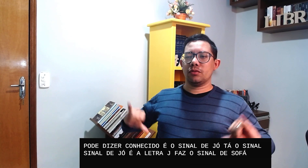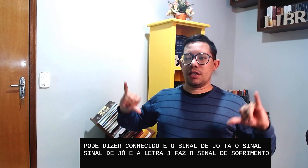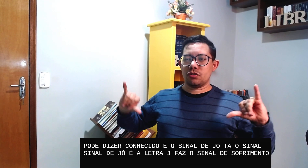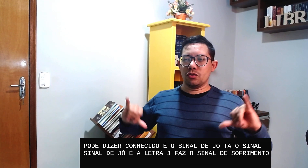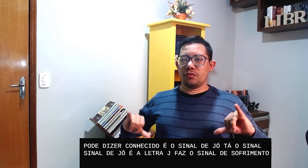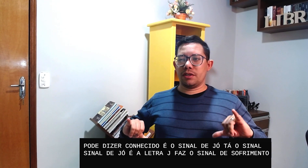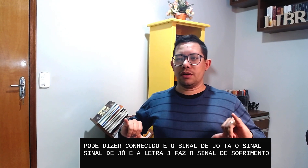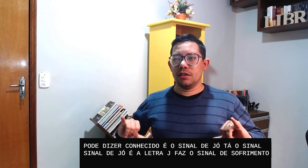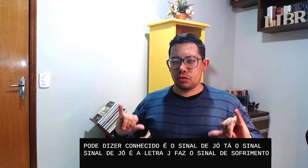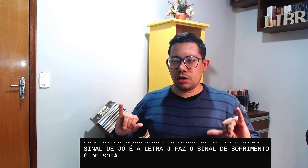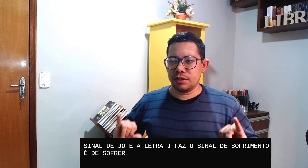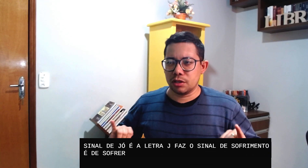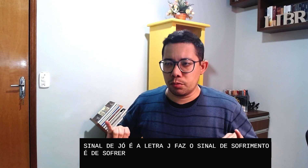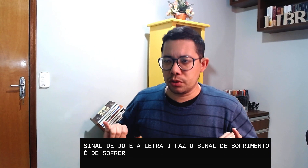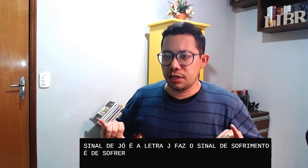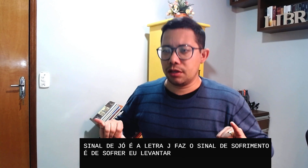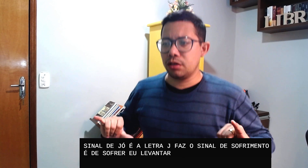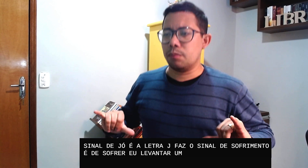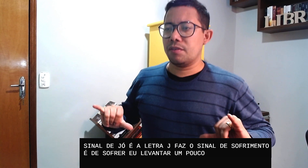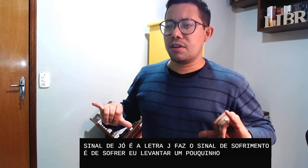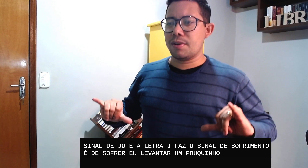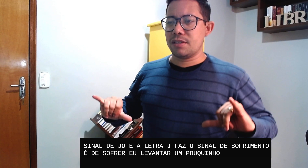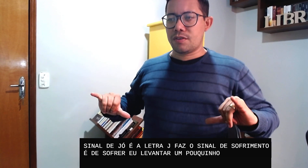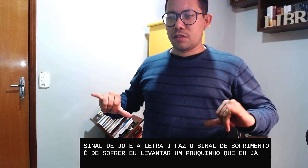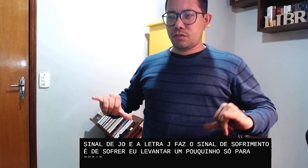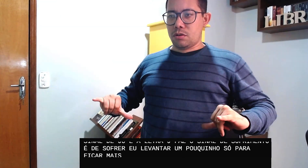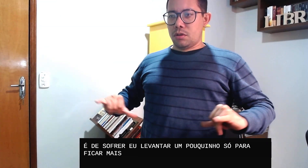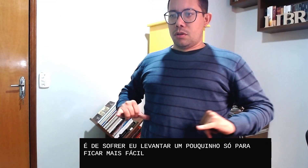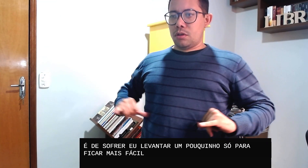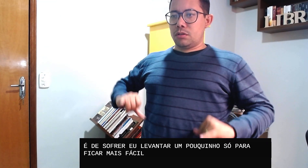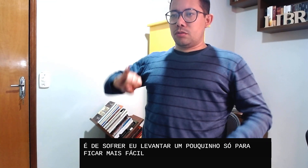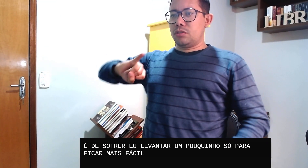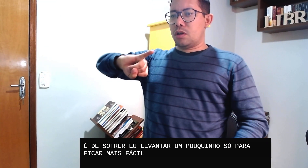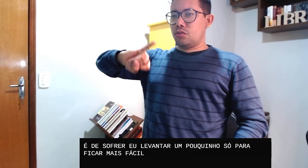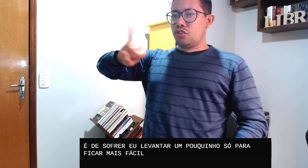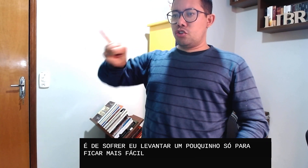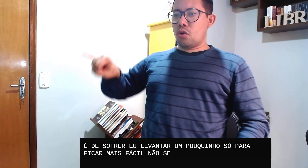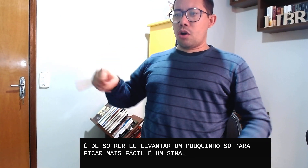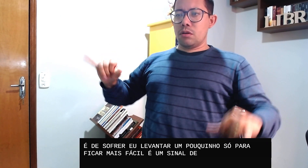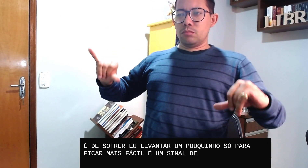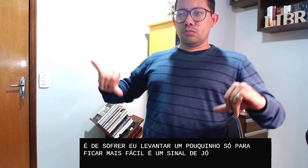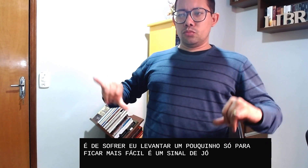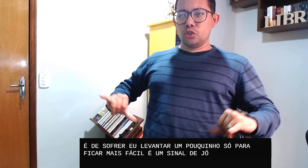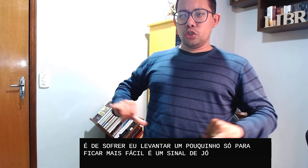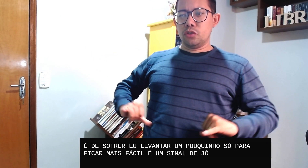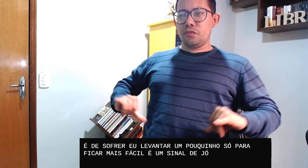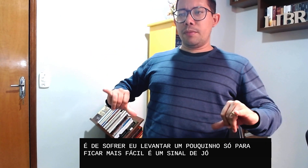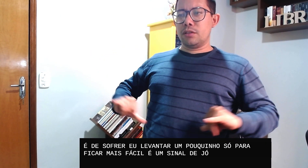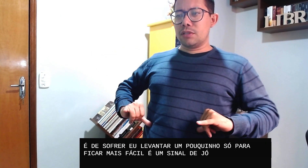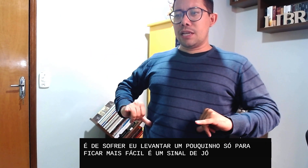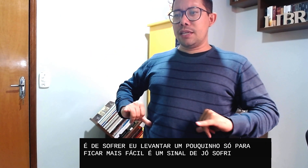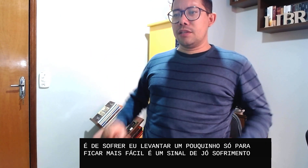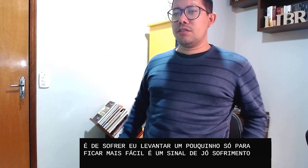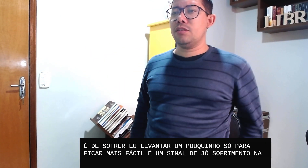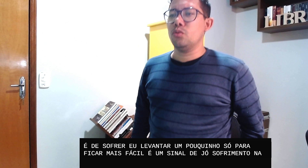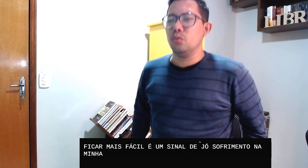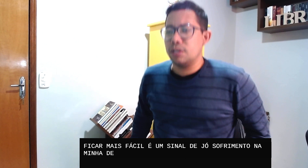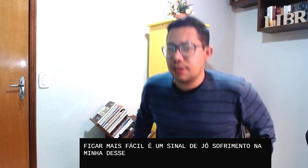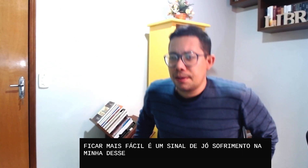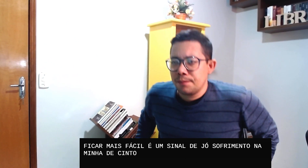De sofrer. Deixa eu levantar um pouquinho aqui, para ficar mais fácil, ó. O sinal de Jó. Sofrimento na linha de cintura, tá? O